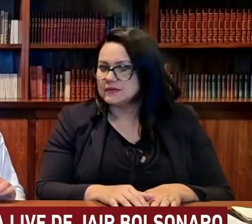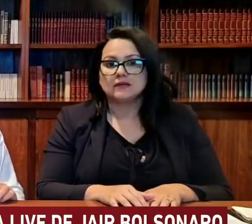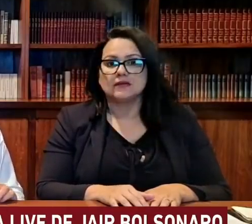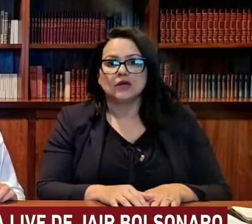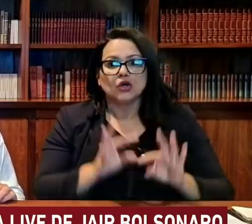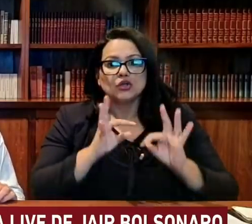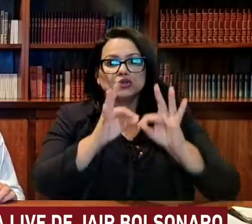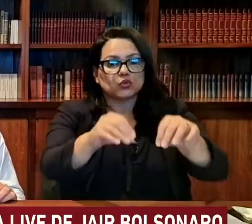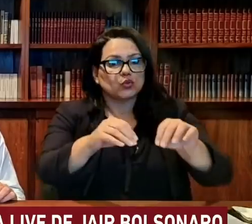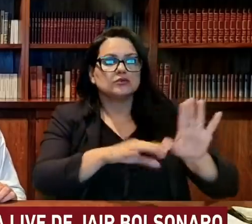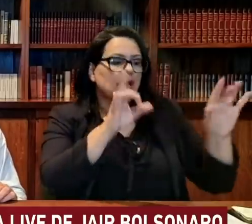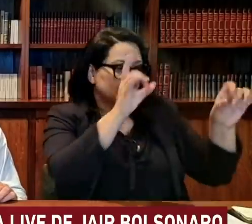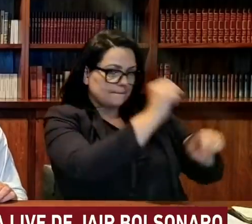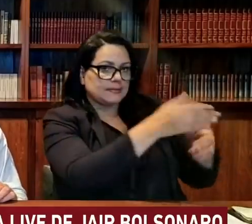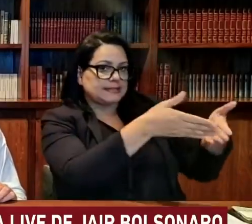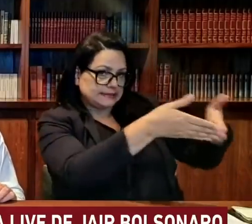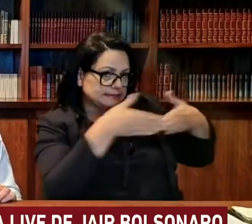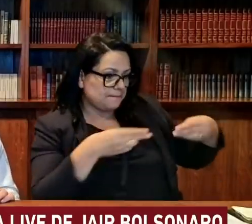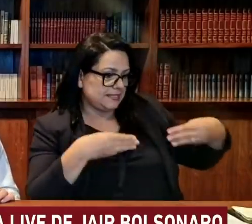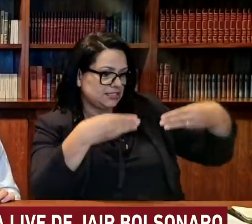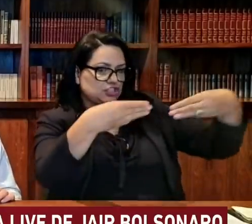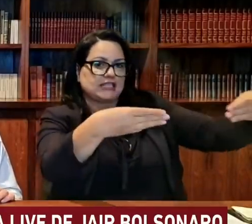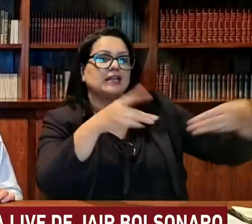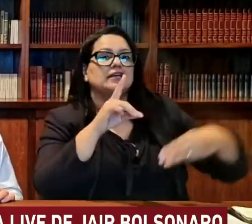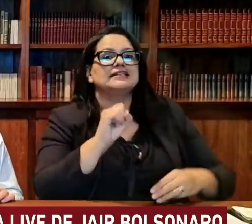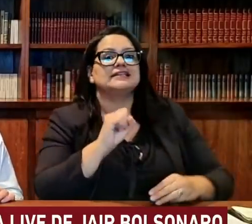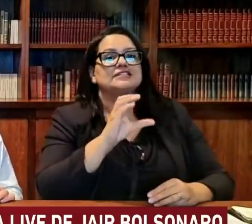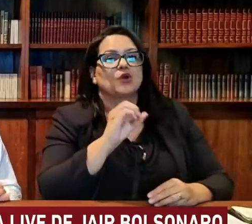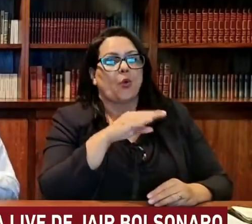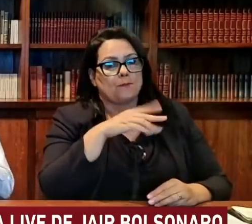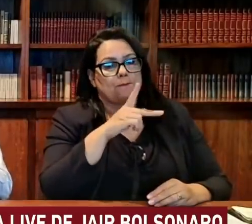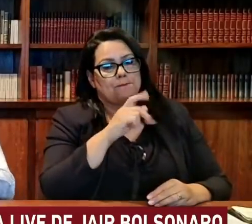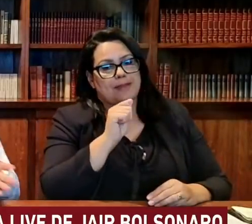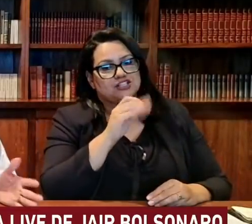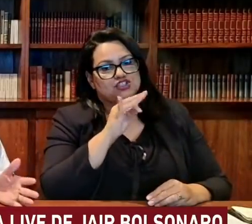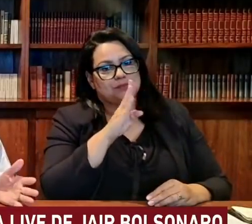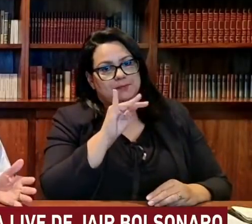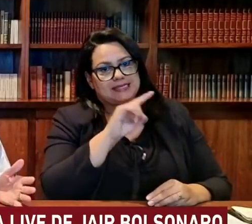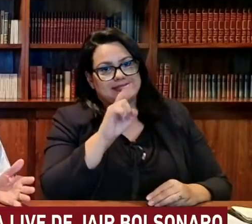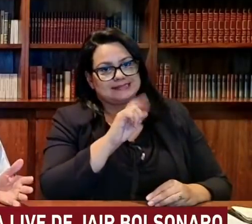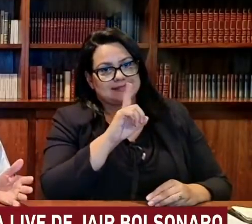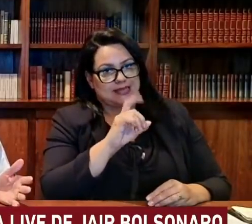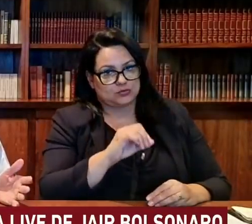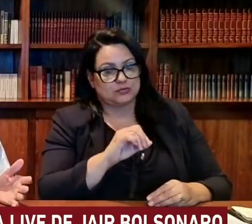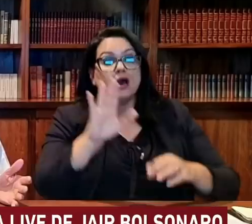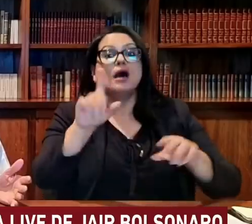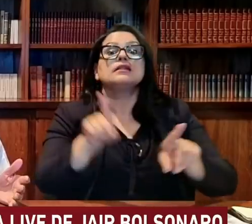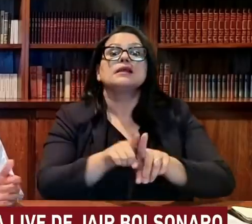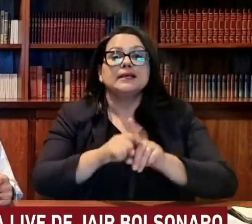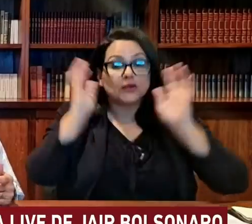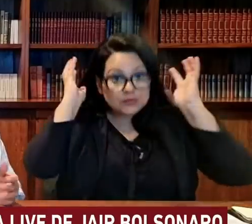Estejam desincompatibilizados e possam concorrer, então, ao Senado ou Câmara. Tem também o Marcos Pontes, que vem para deputado